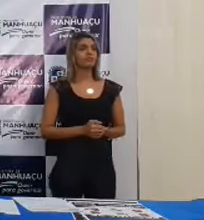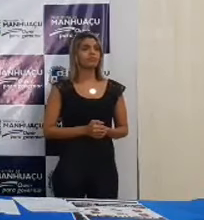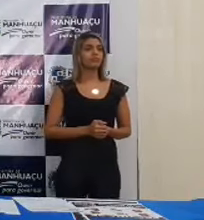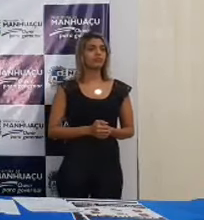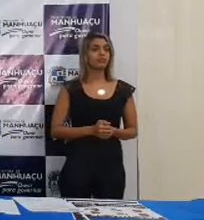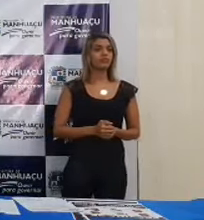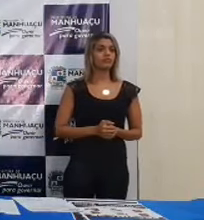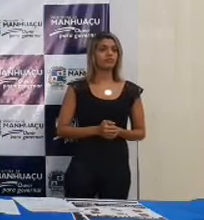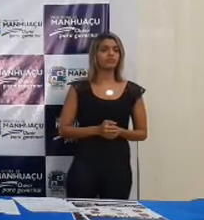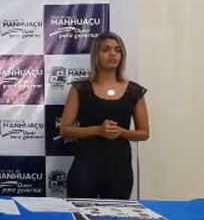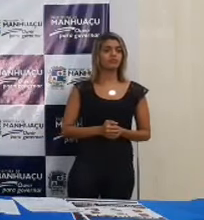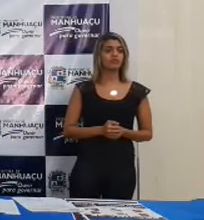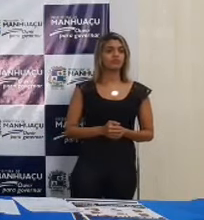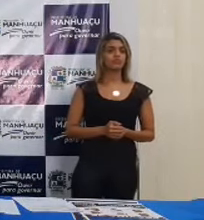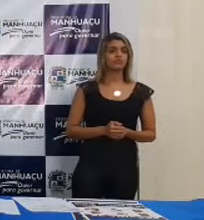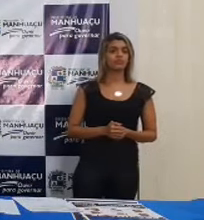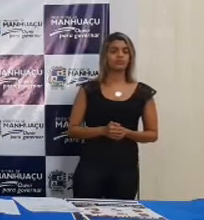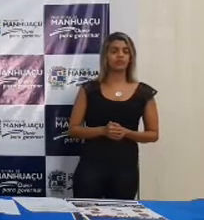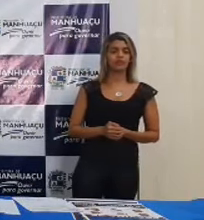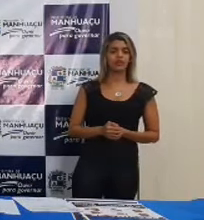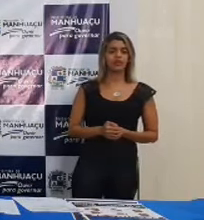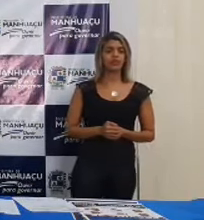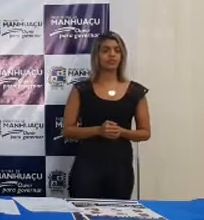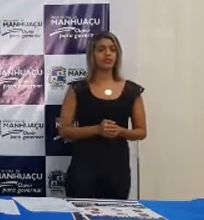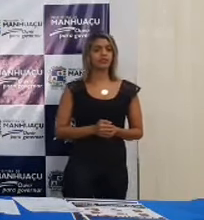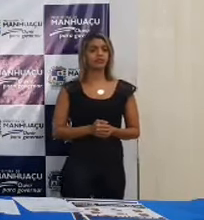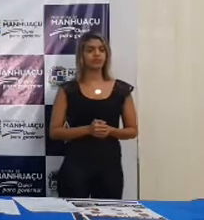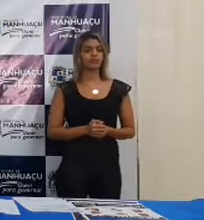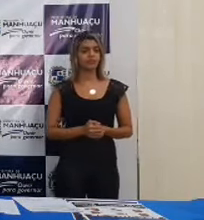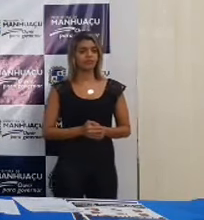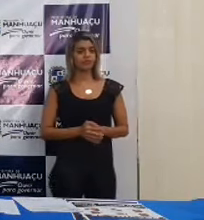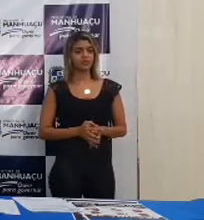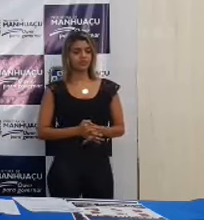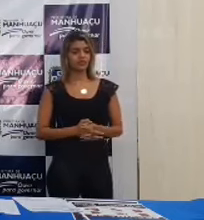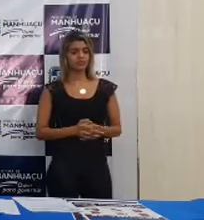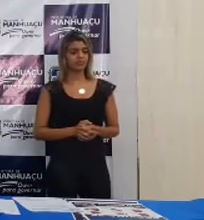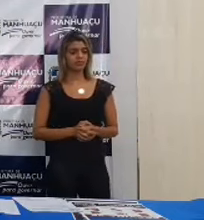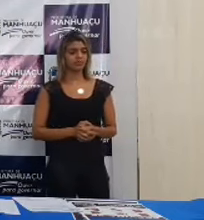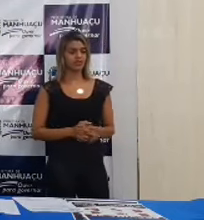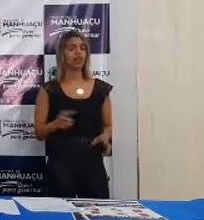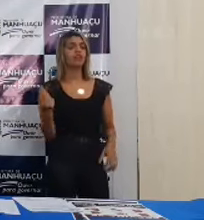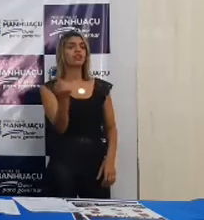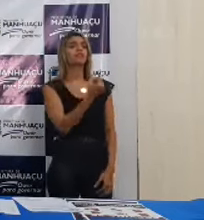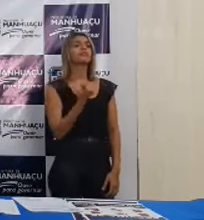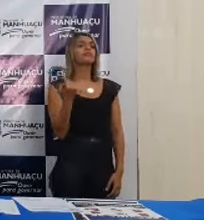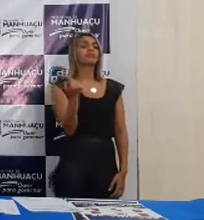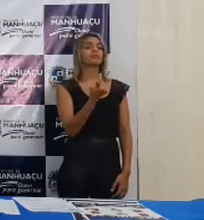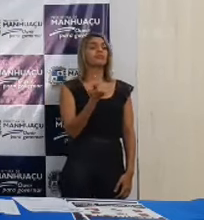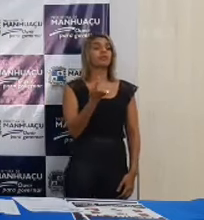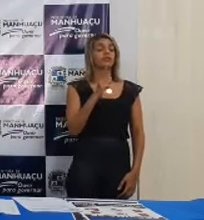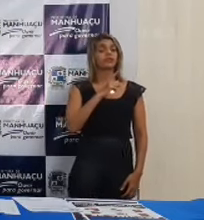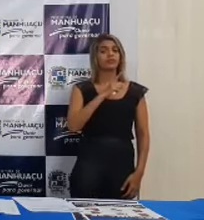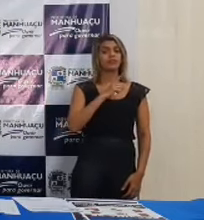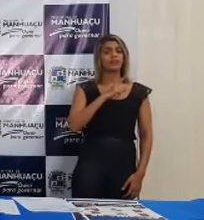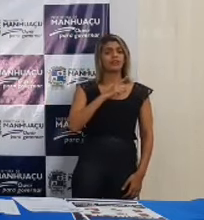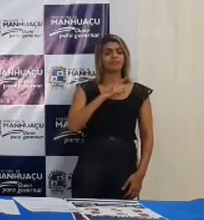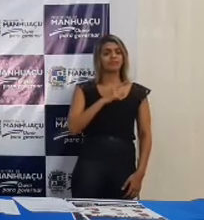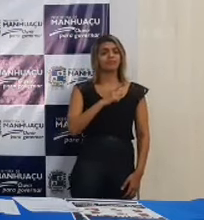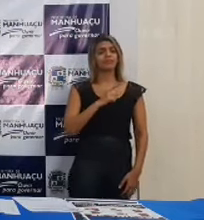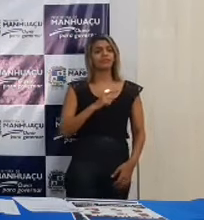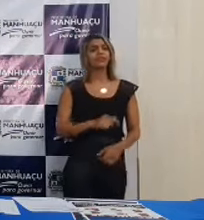que está sendo implantado, o contágio aumentou. A nova proposta é um trabalho em